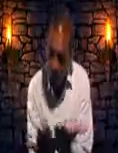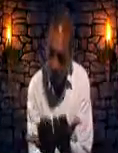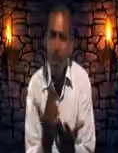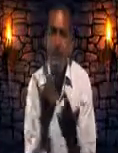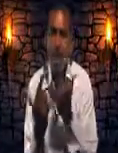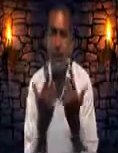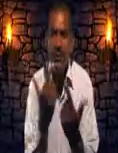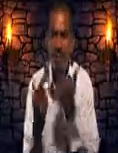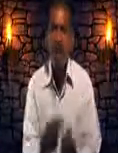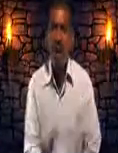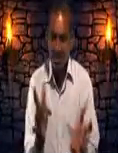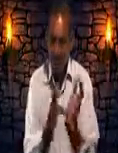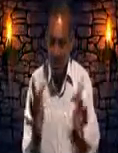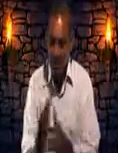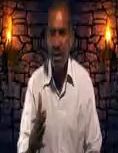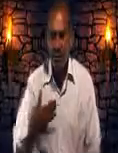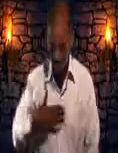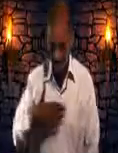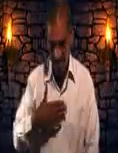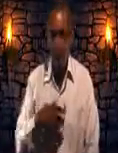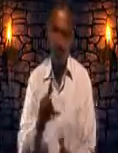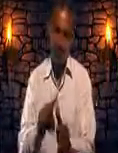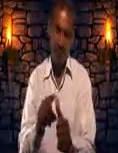உன்னுடனே பேசுகிறவர் அவர்தான் என்றார்.